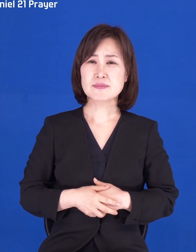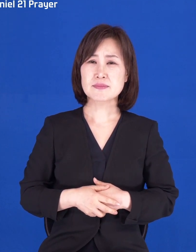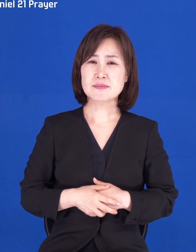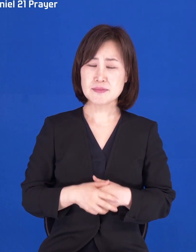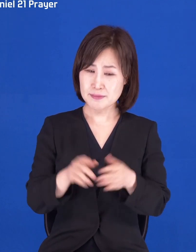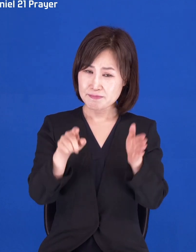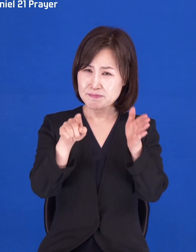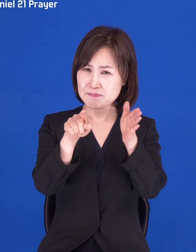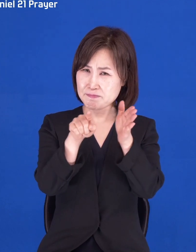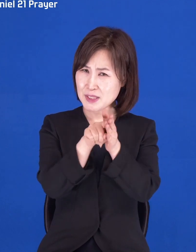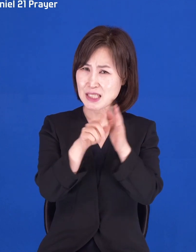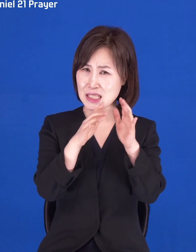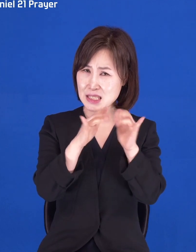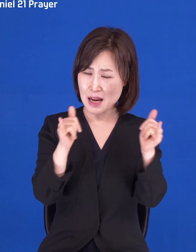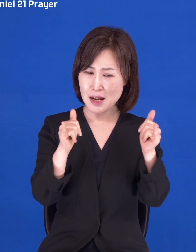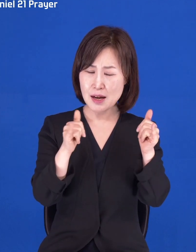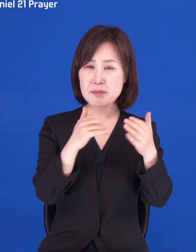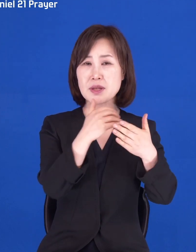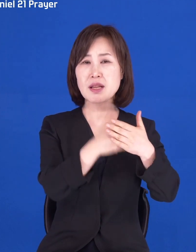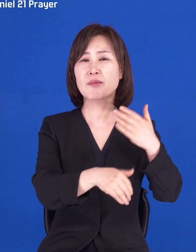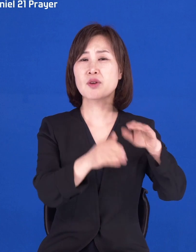믿음의 사람들을 남겨두시고